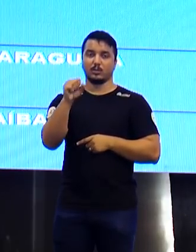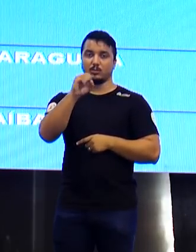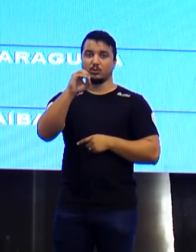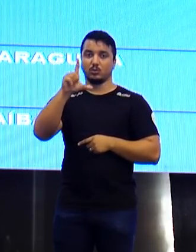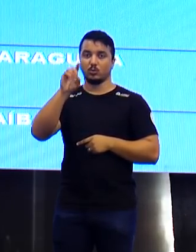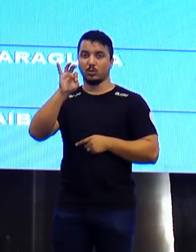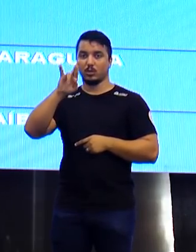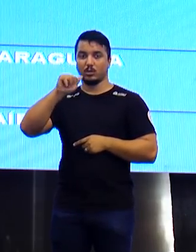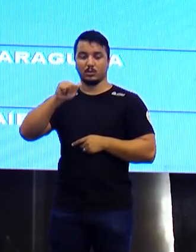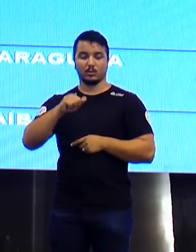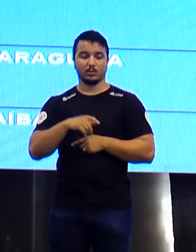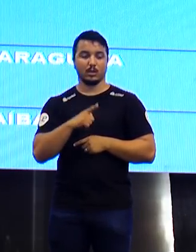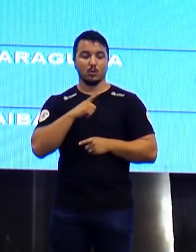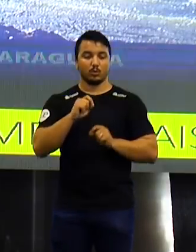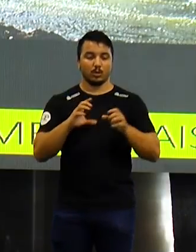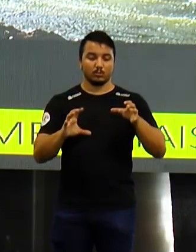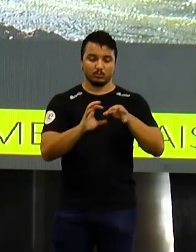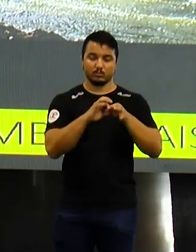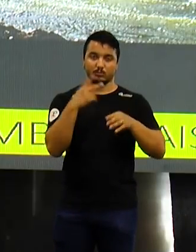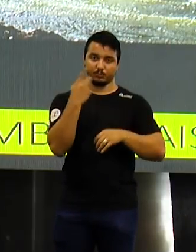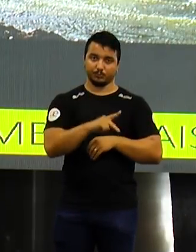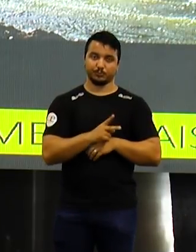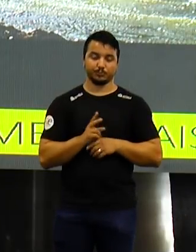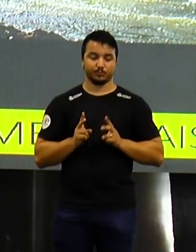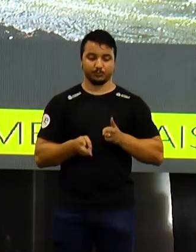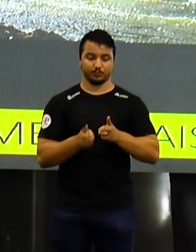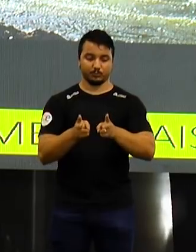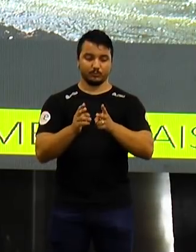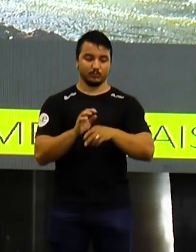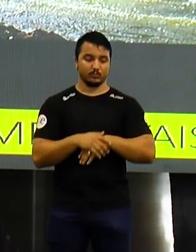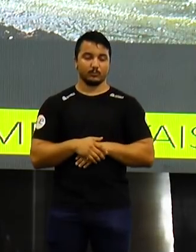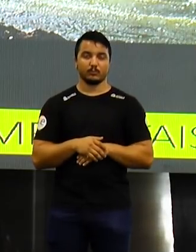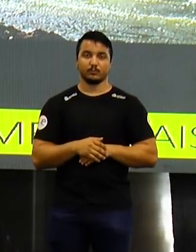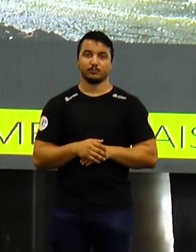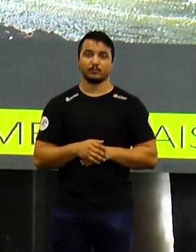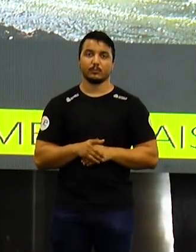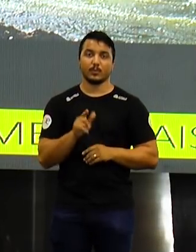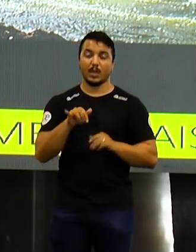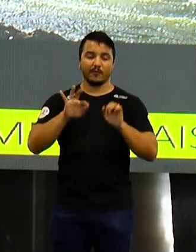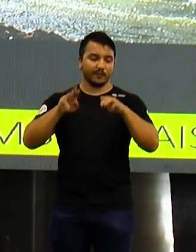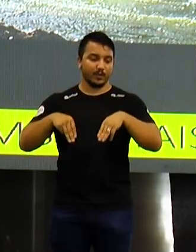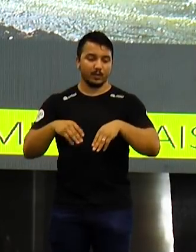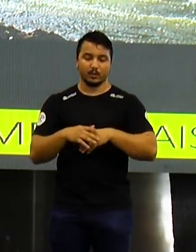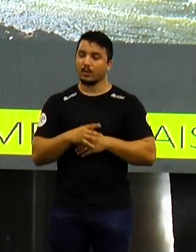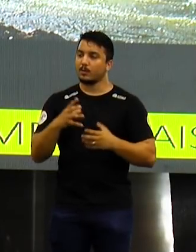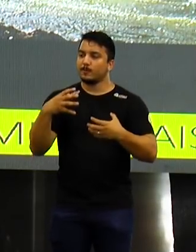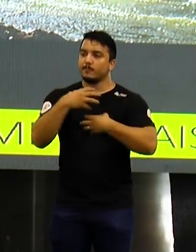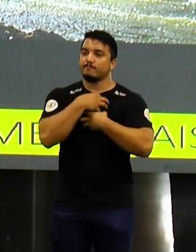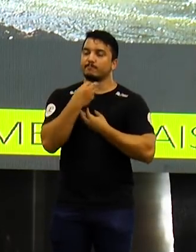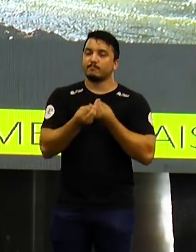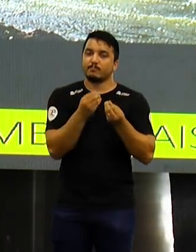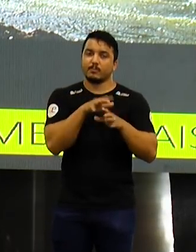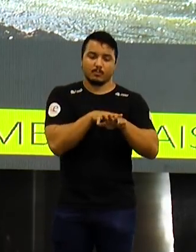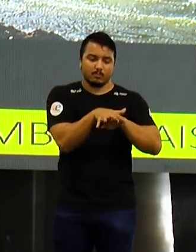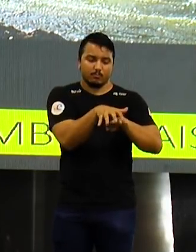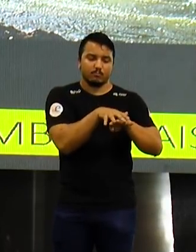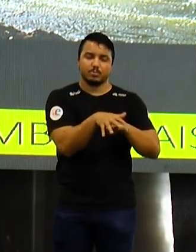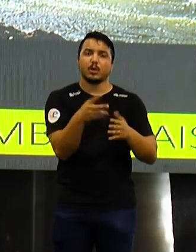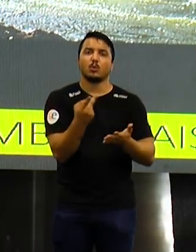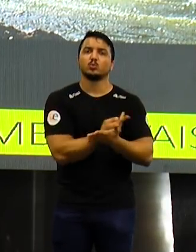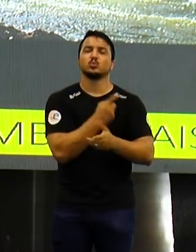Urubupungá. Beleza? Mas vamos seguir. Bom, e aí, para finalizarmos, quais são os impactos ambientais de uma usina